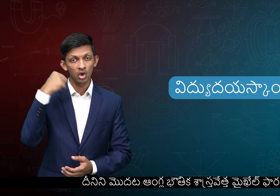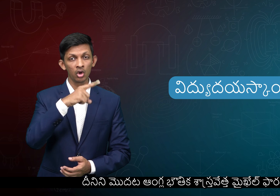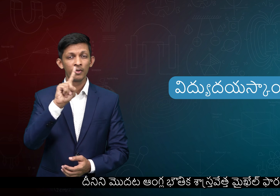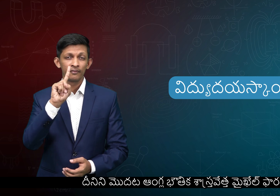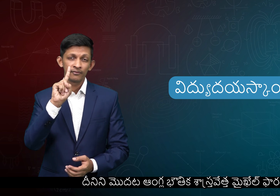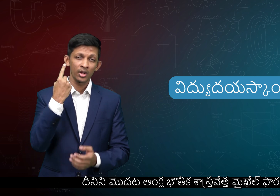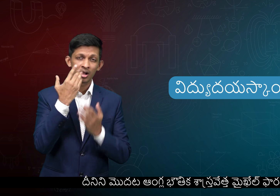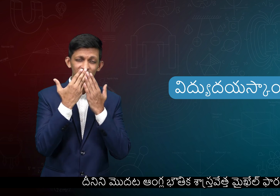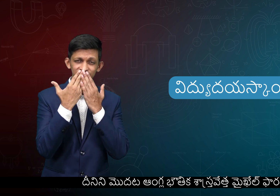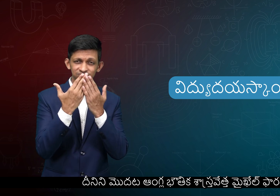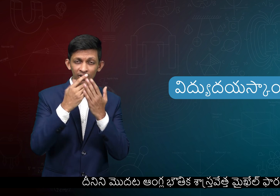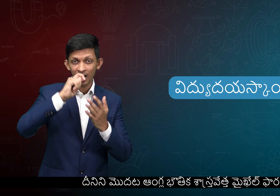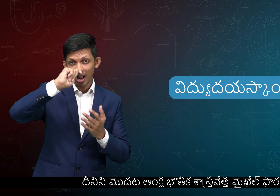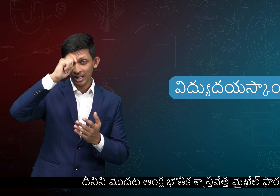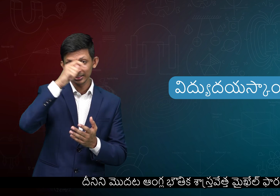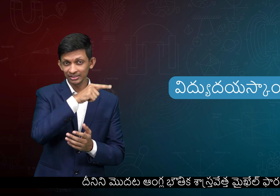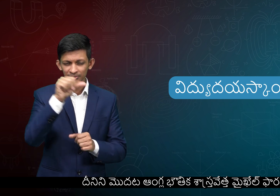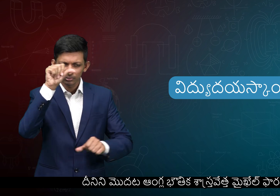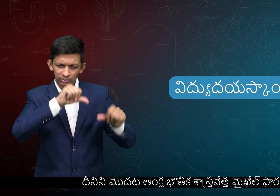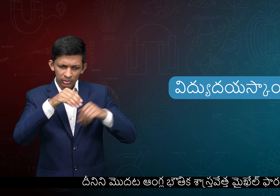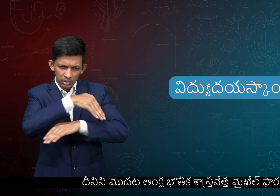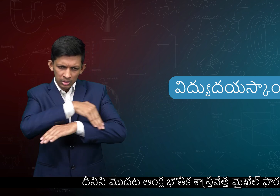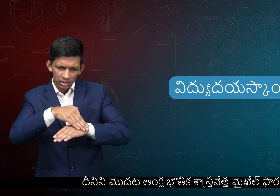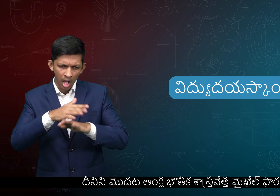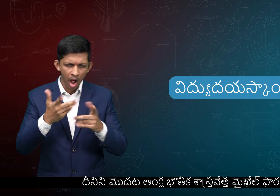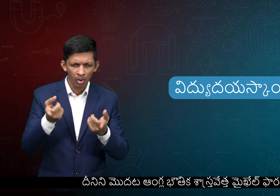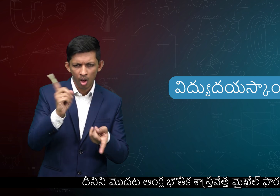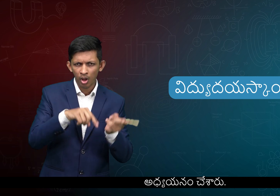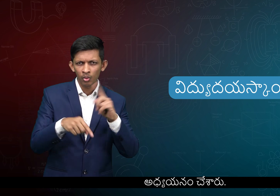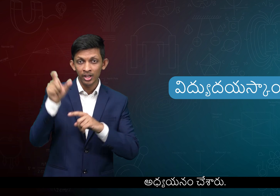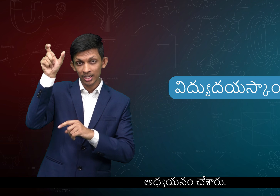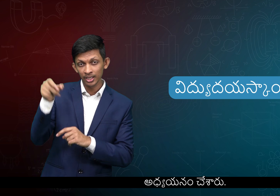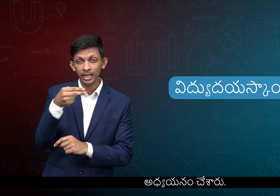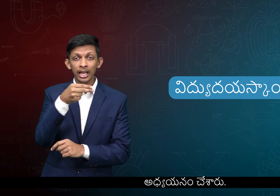దీనిని మొదట ఆంగ్ల భౌతిక శాస్త్రవేత్త మైకేల్ ఫారడే అధ్యయనం చేశారు.